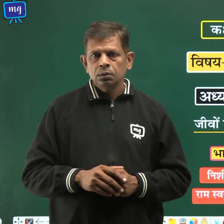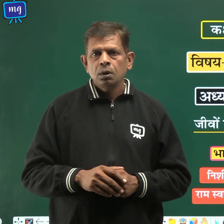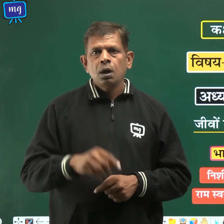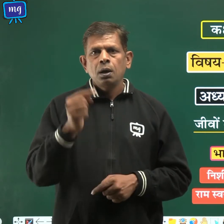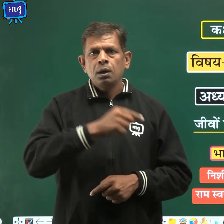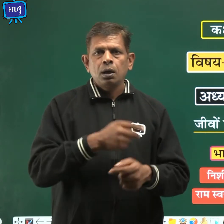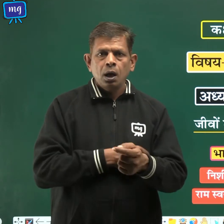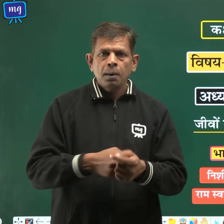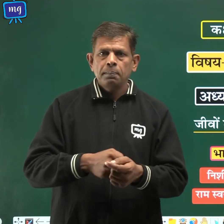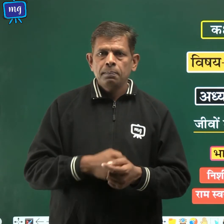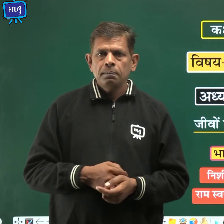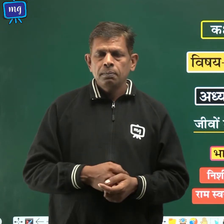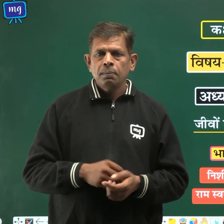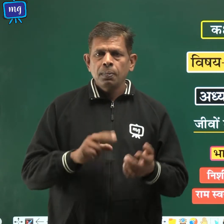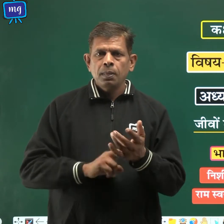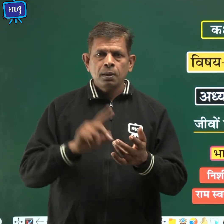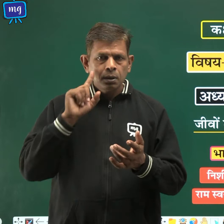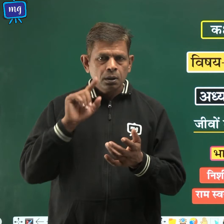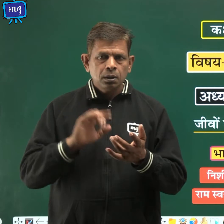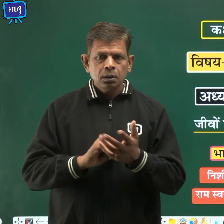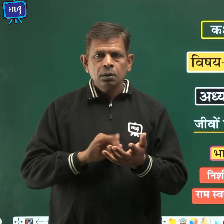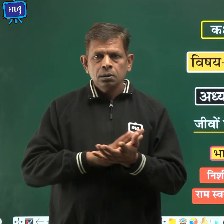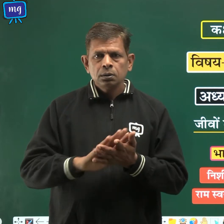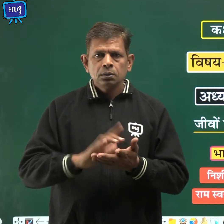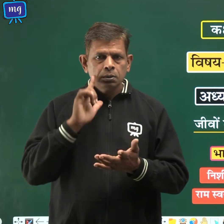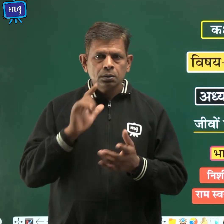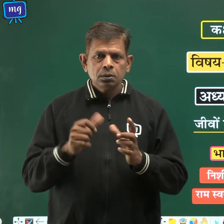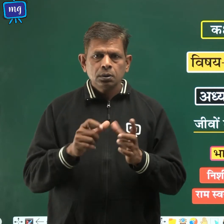मेरा नाम निशी अरोड़ा है